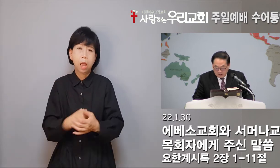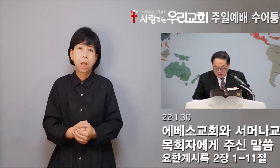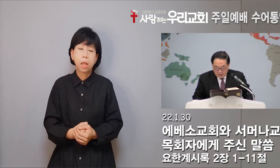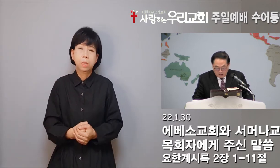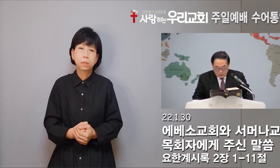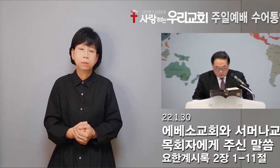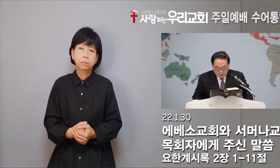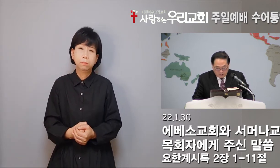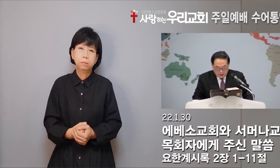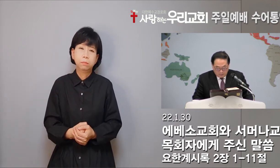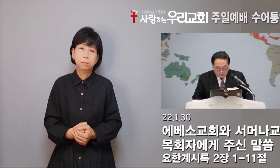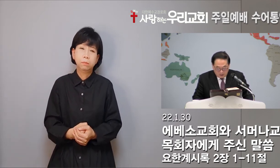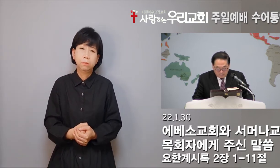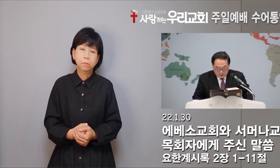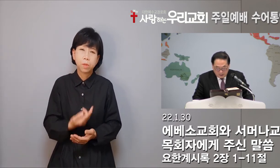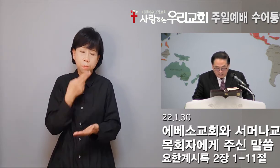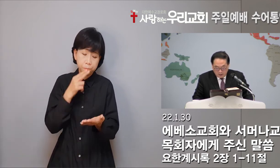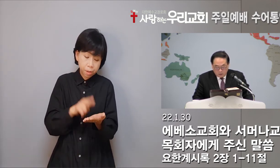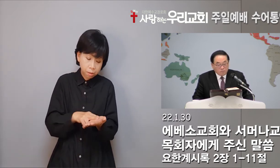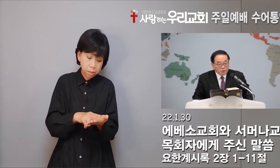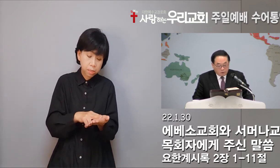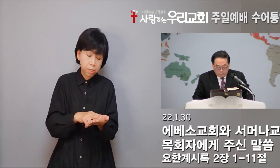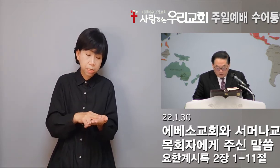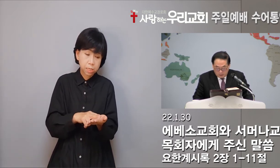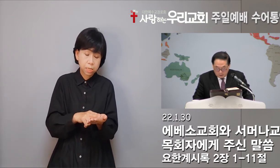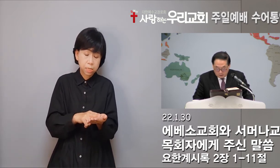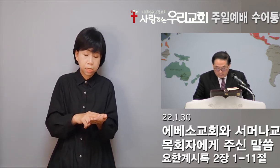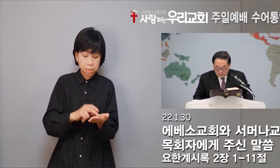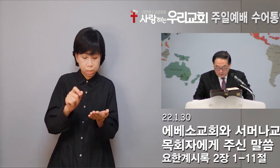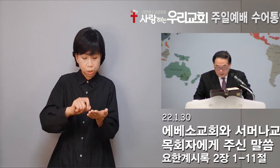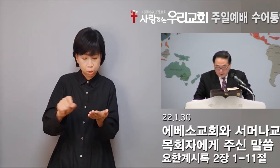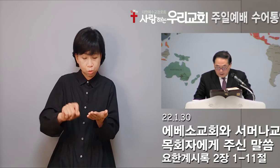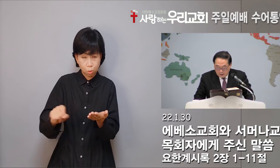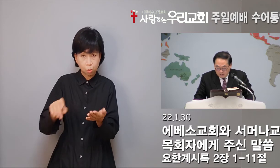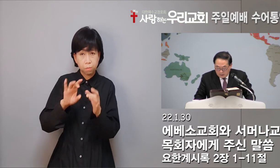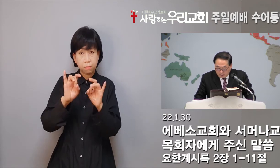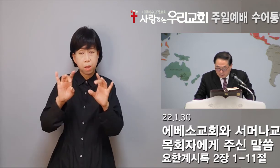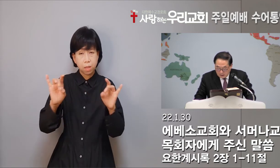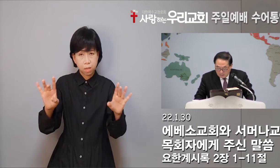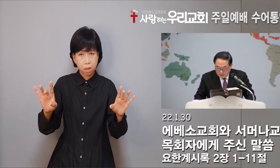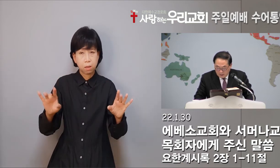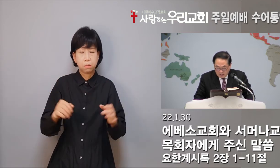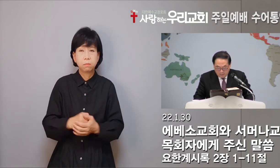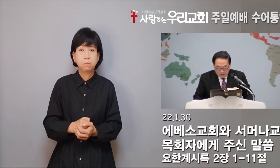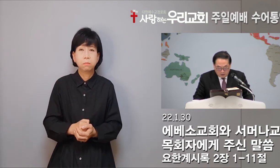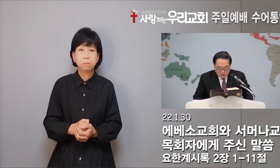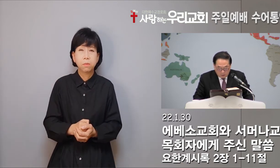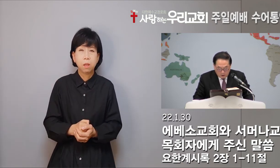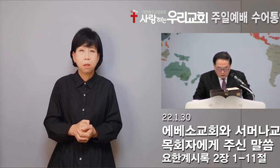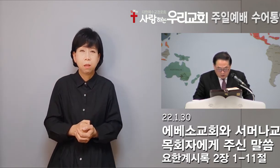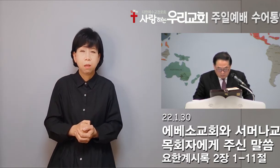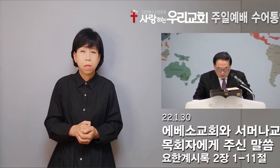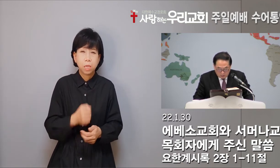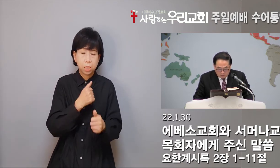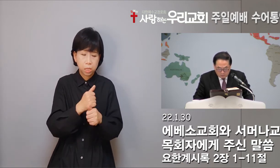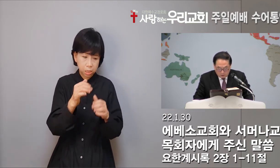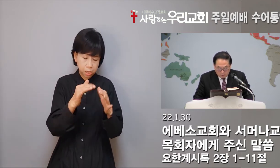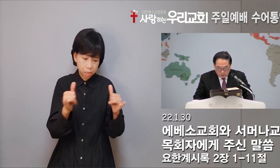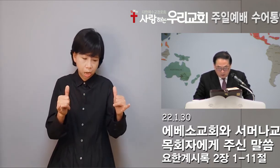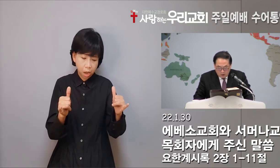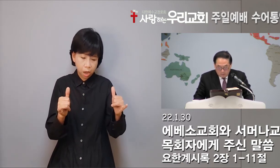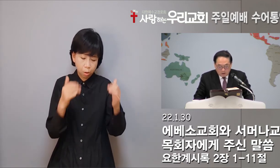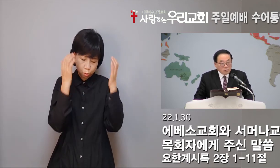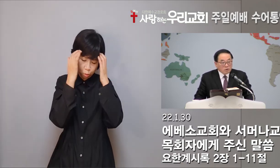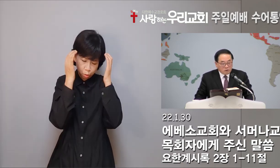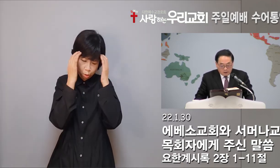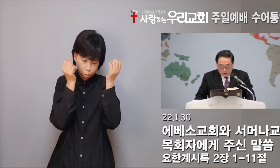들을지어다 하는 요청이 각 편지마다 되풀이되고 있는 것은 이기는 자가 다시 말해 박해와 고난 가운데도